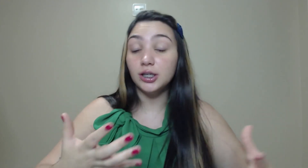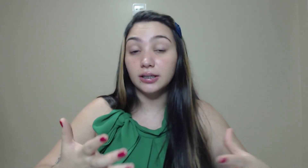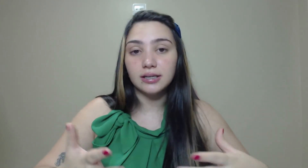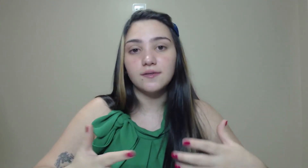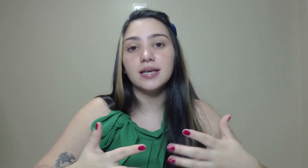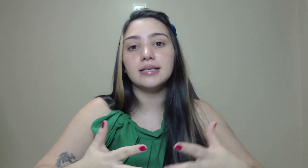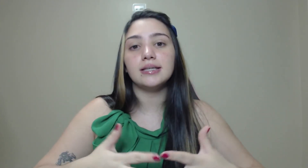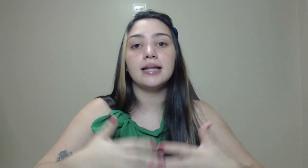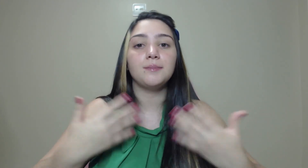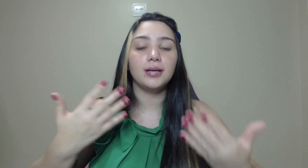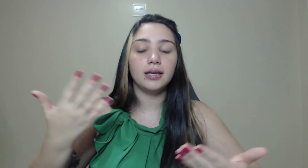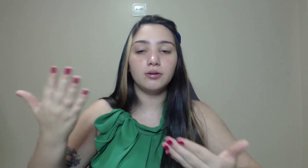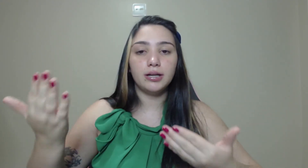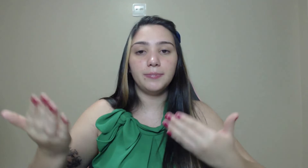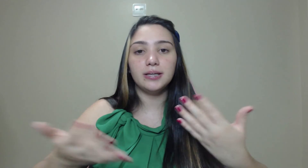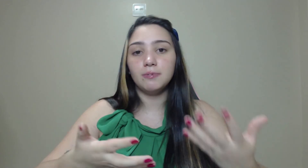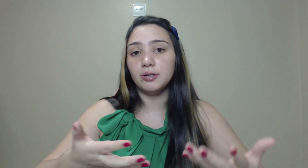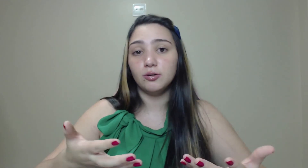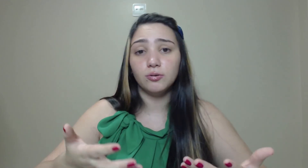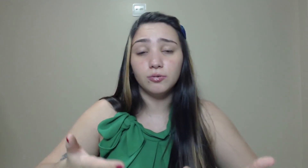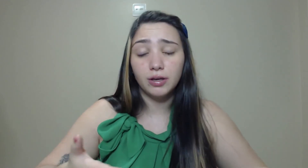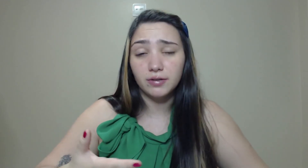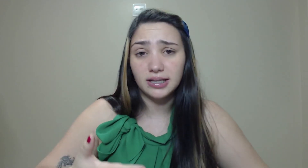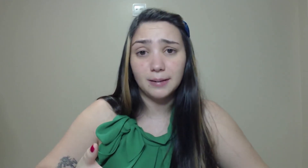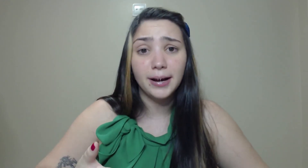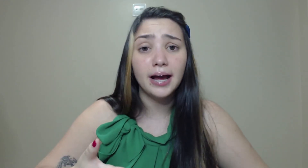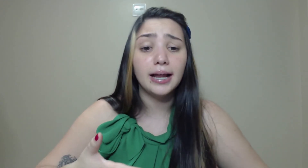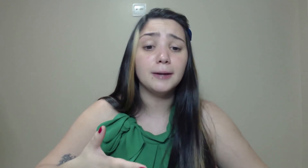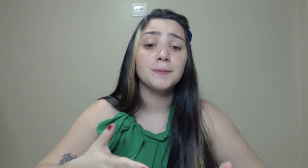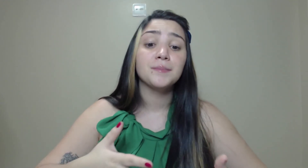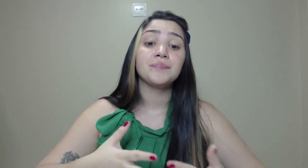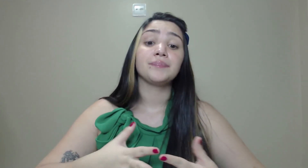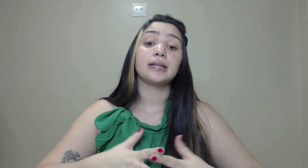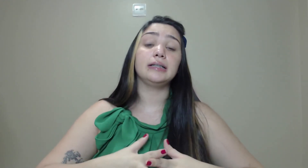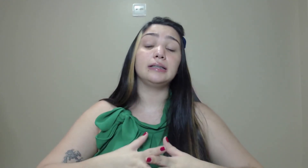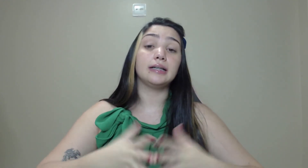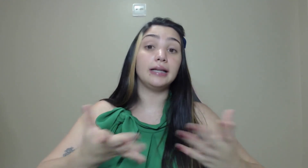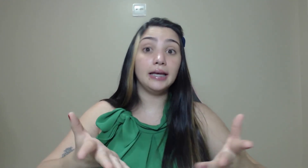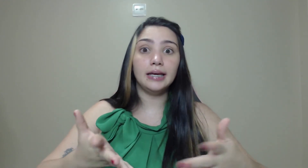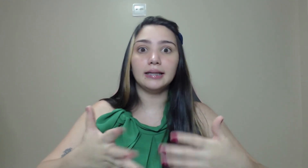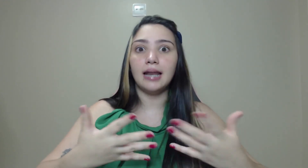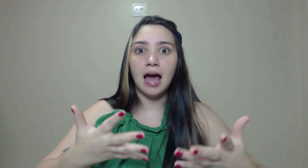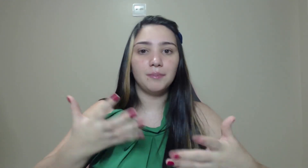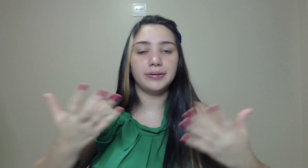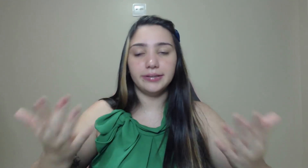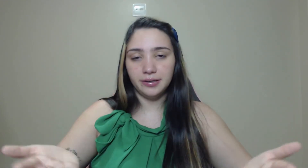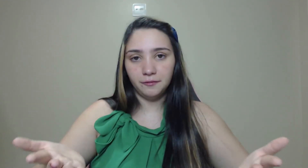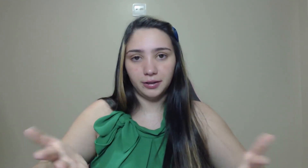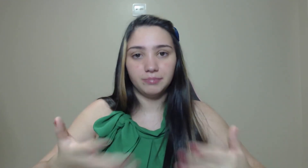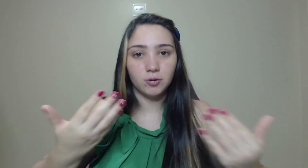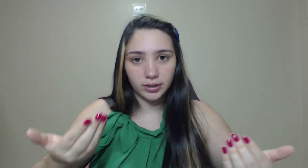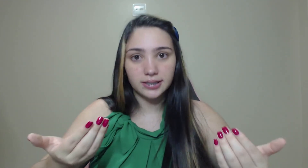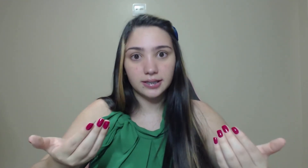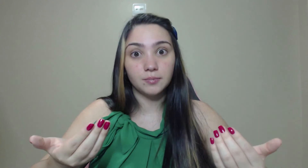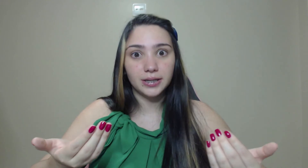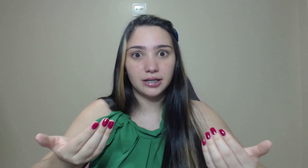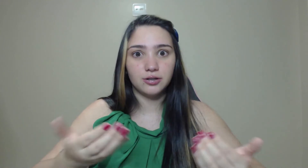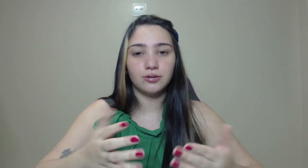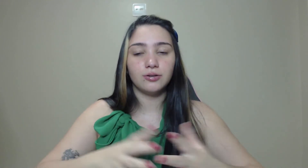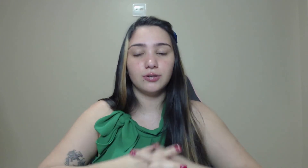às vezes, né? Dependendo ali, principalmente do com que você trabalha, caneta, lápis, enfim. São coisas que estão presentes no nosso dia a